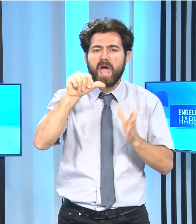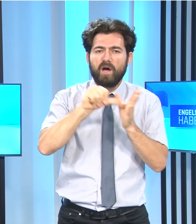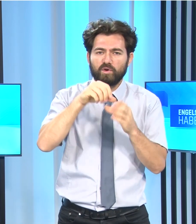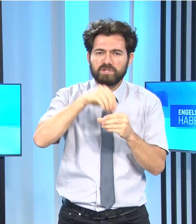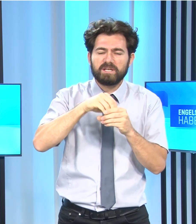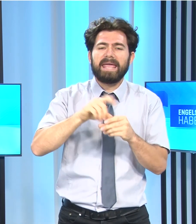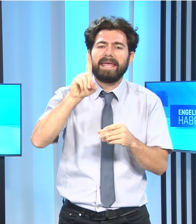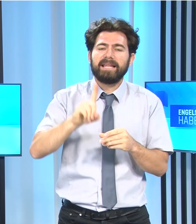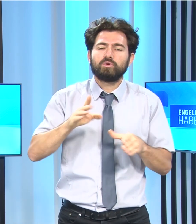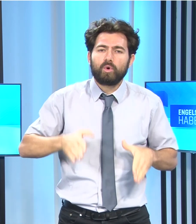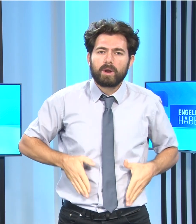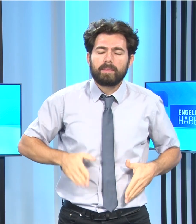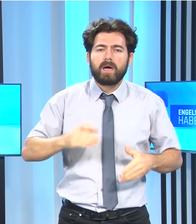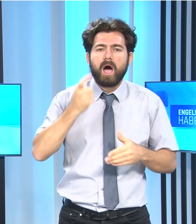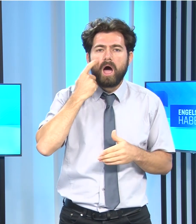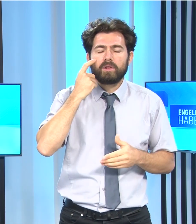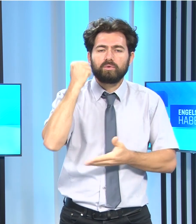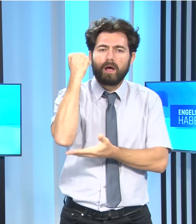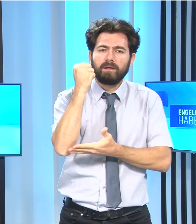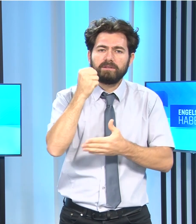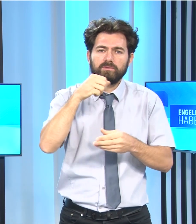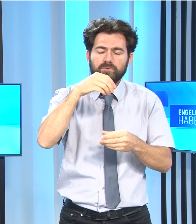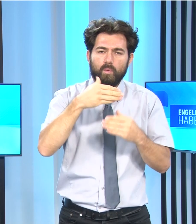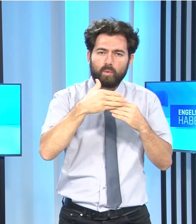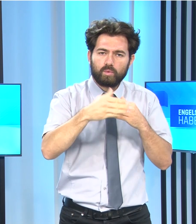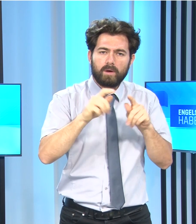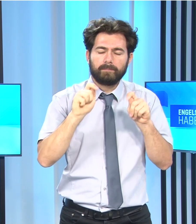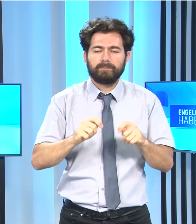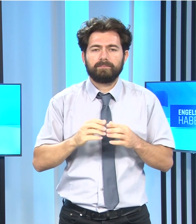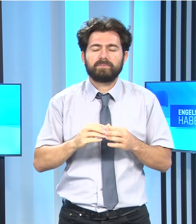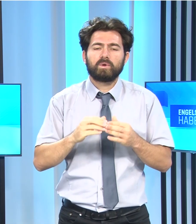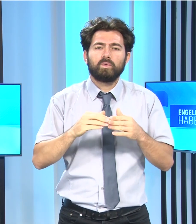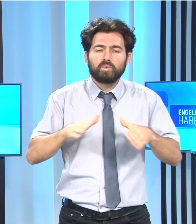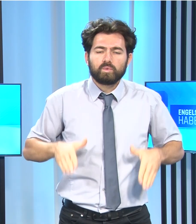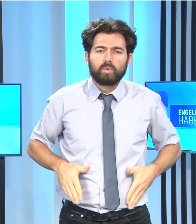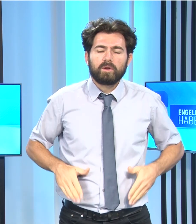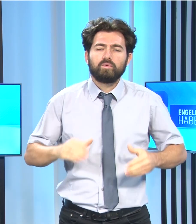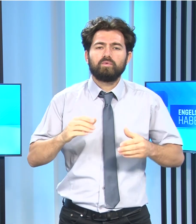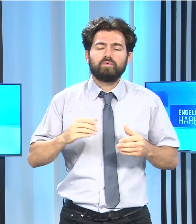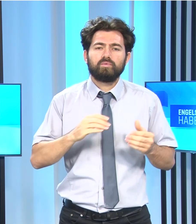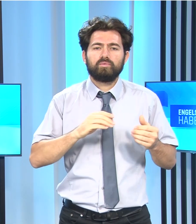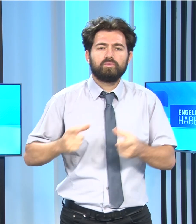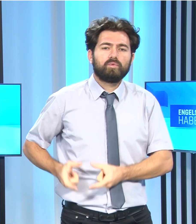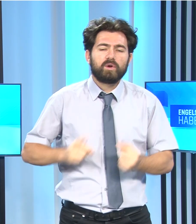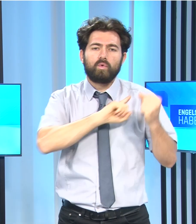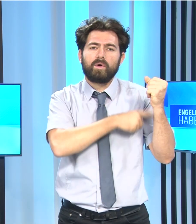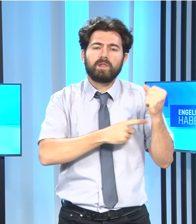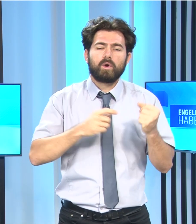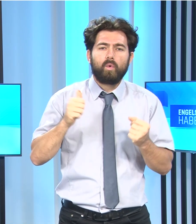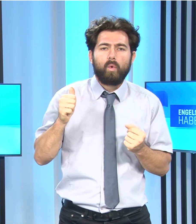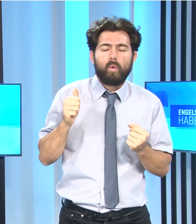Başkent Lefkoşa'da ilk tören Atatürk Anıtı'nda gerçekleştirildi. Tören, Güvenlik Kuvvetleri